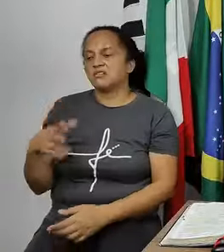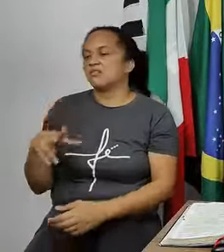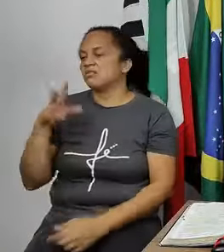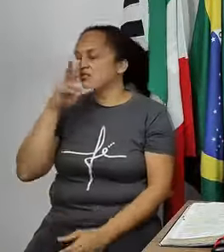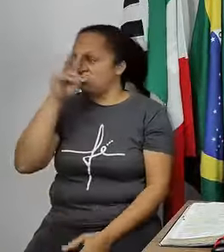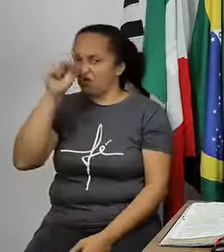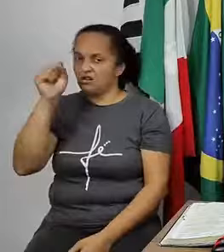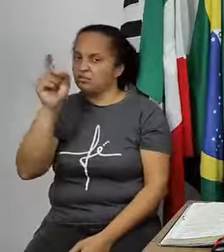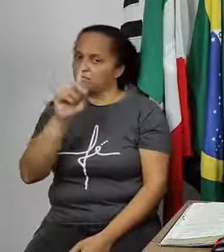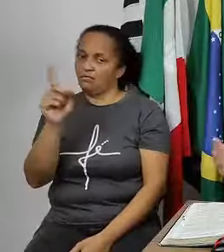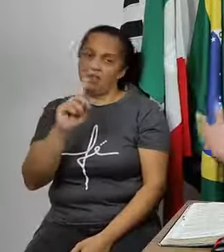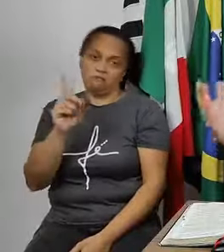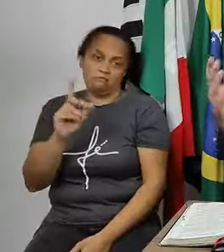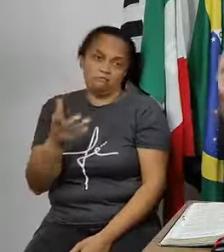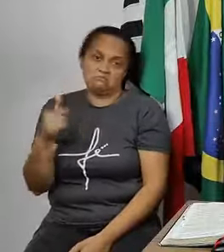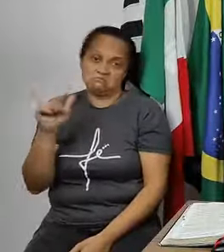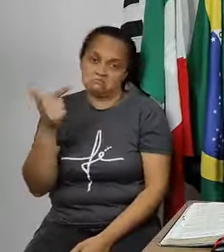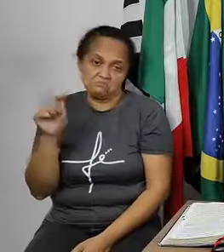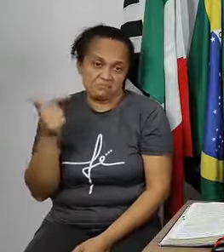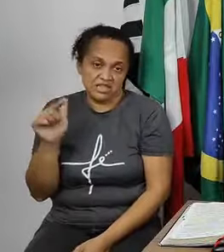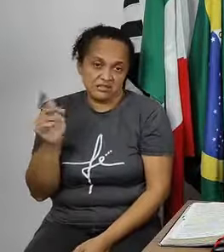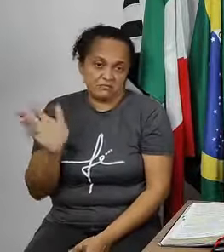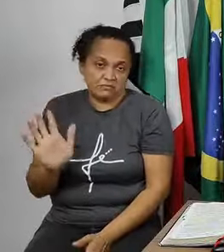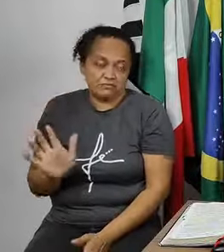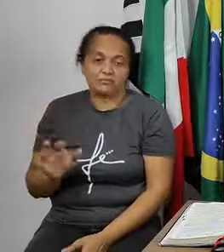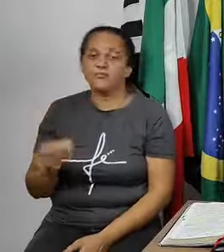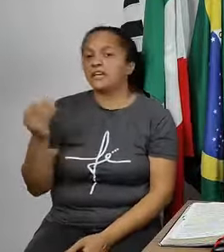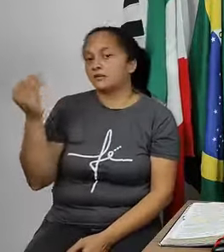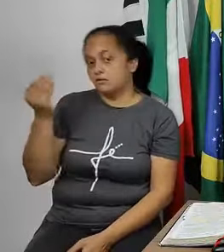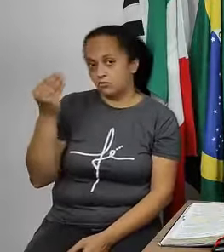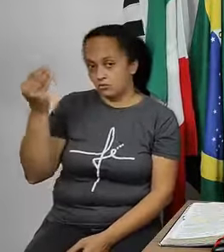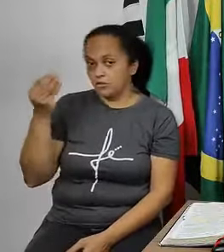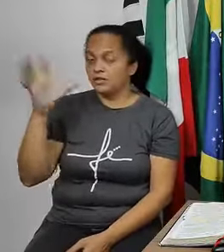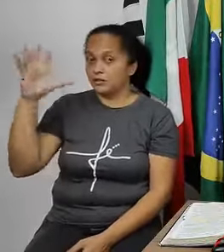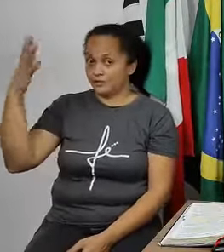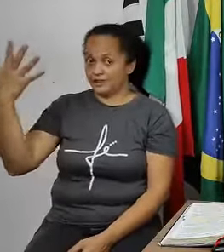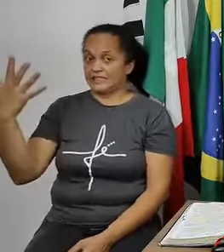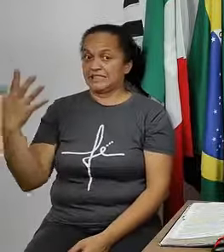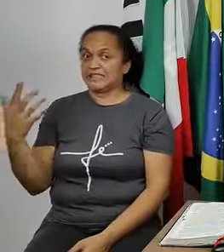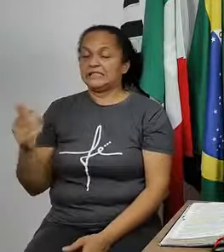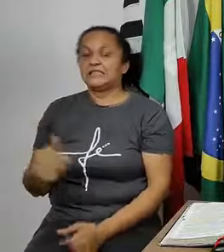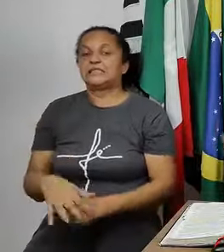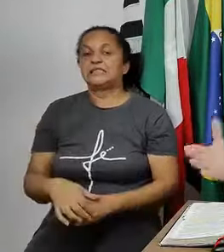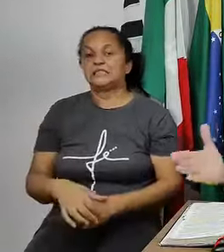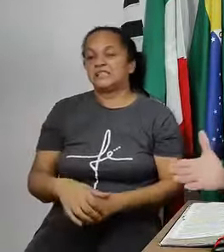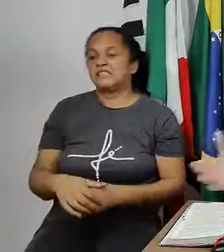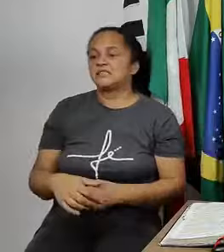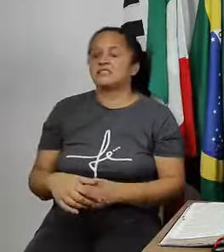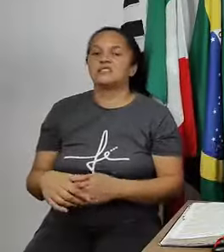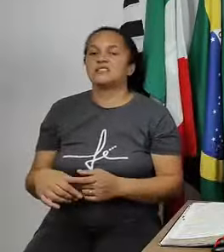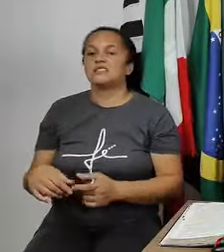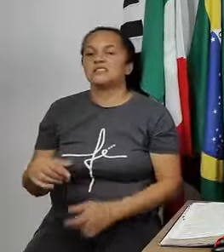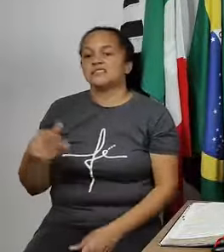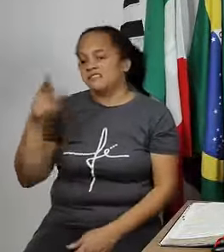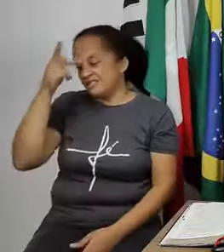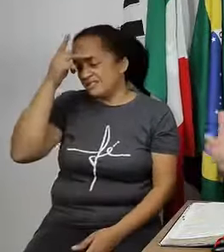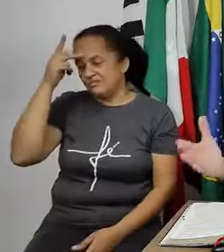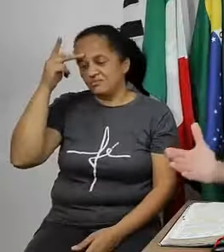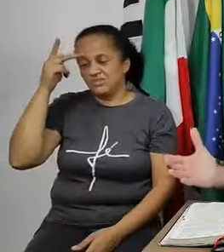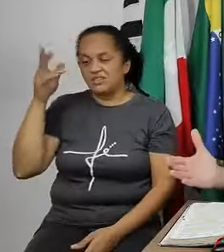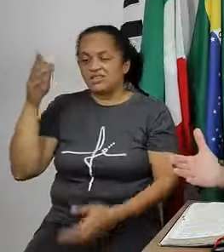religiosas, né? E aí quando vem a tempestade, entendeu? A casa não suporta, ela não